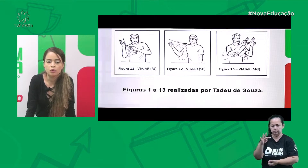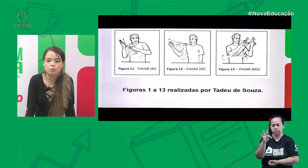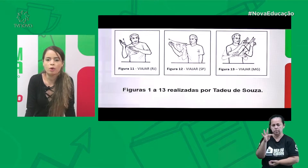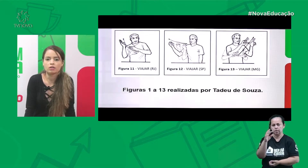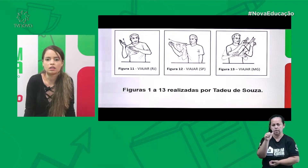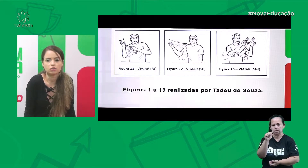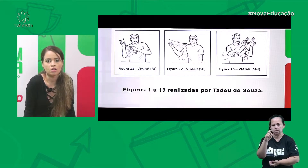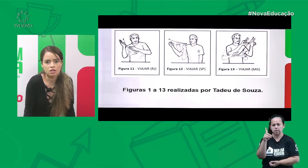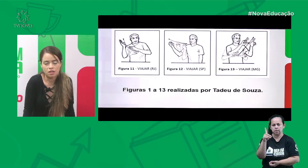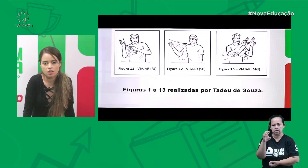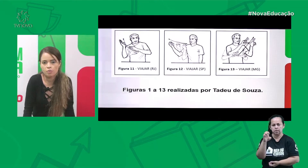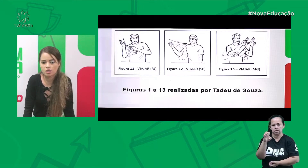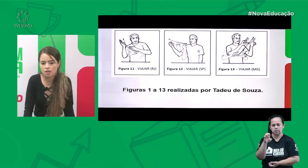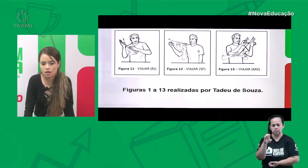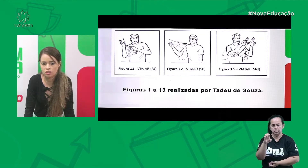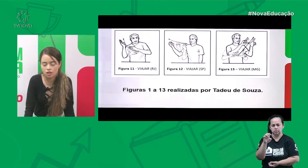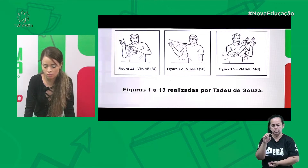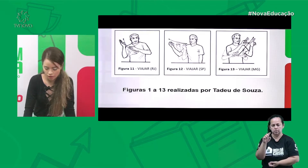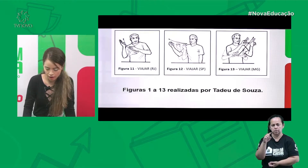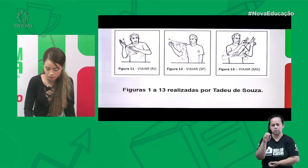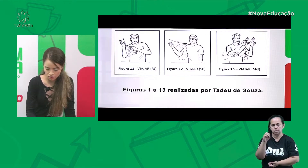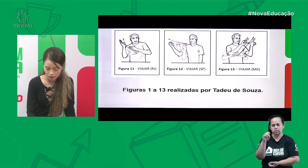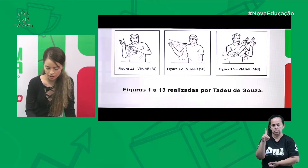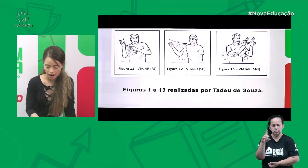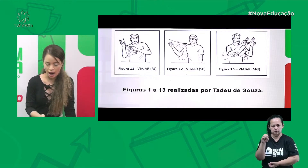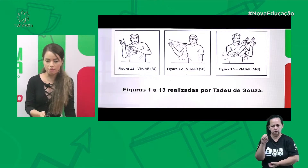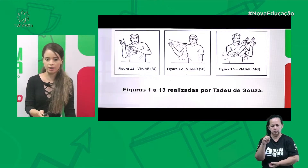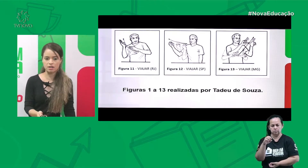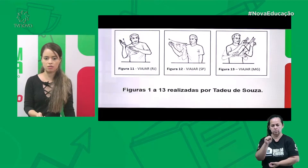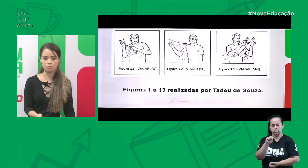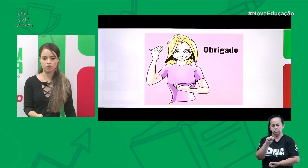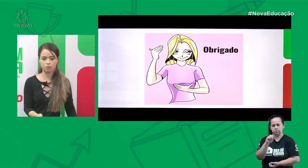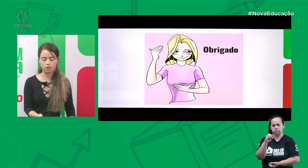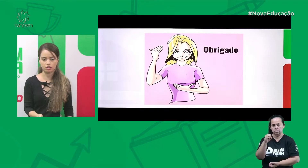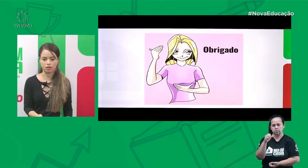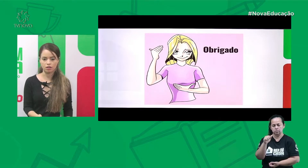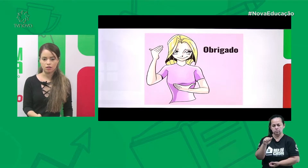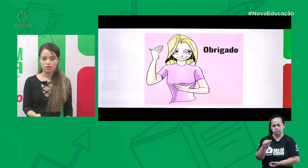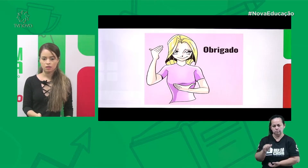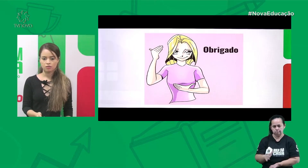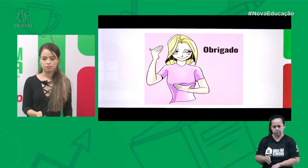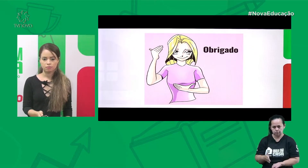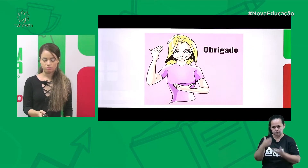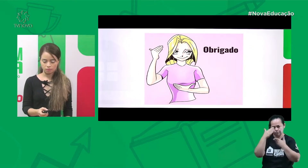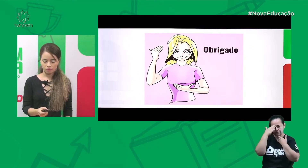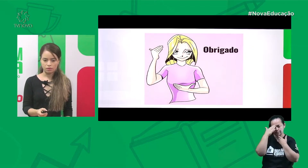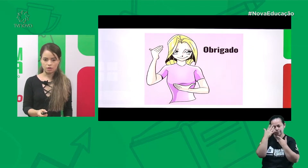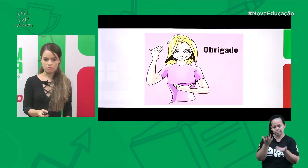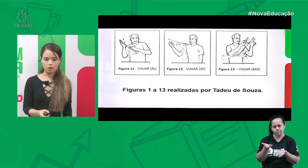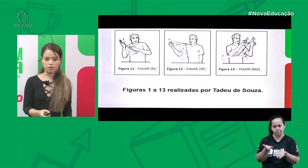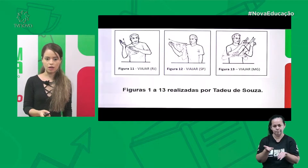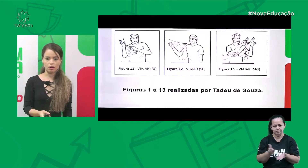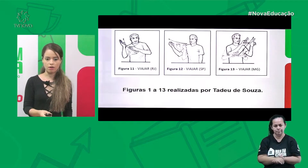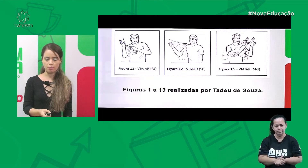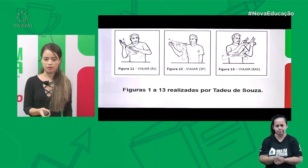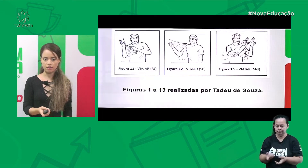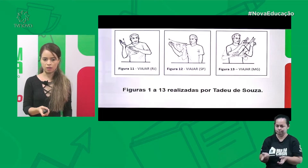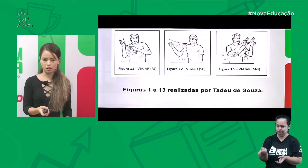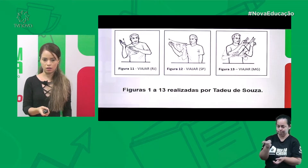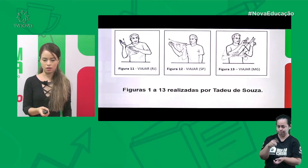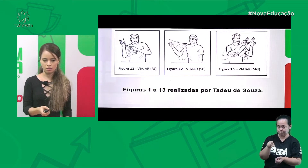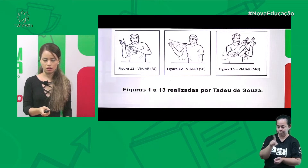é muito importante nós entendermos essa questão relacionada à variação linguística. Vamos voltar